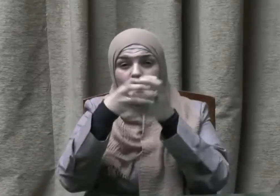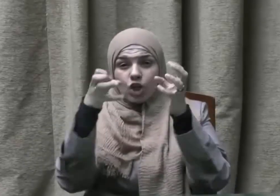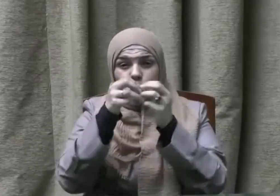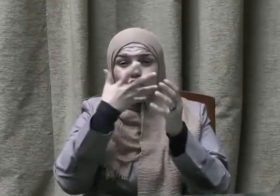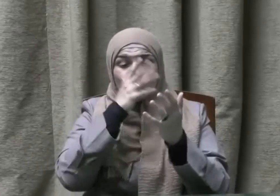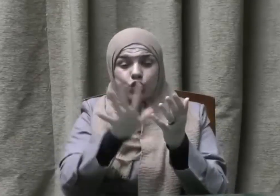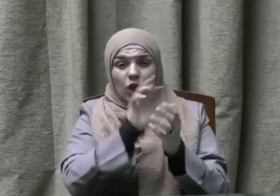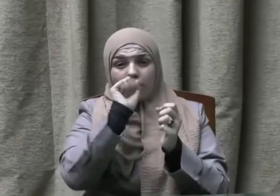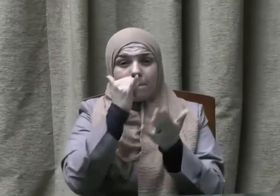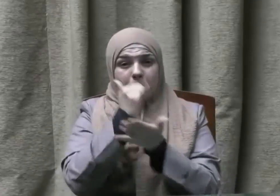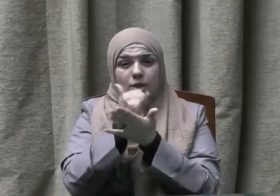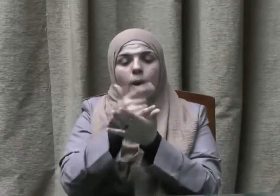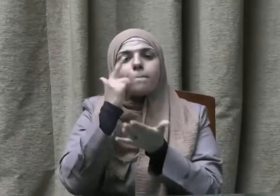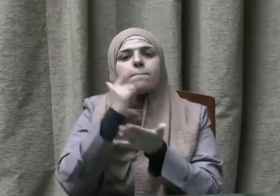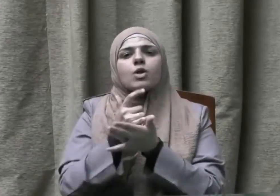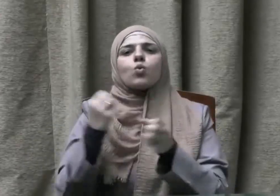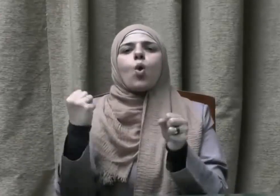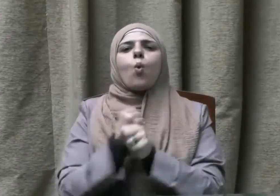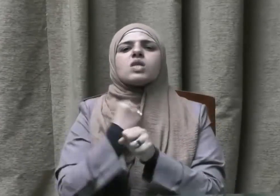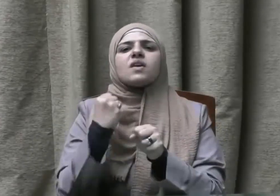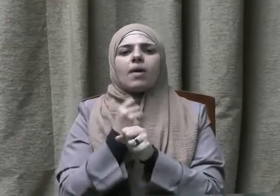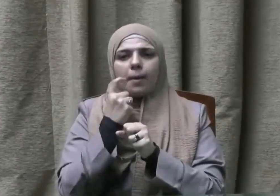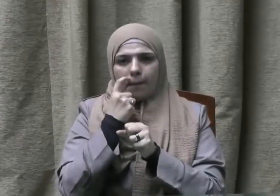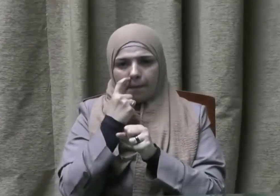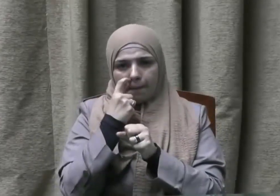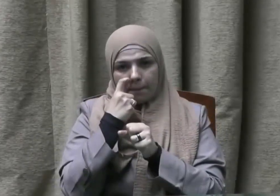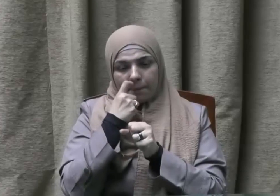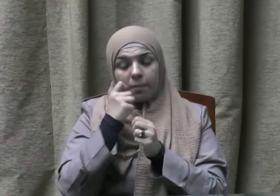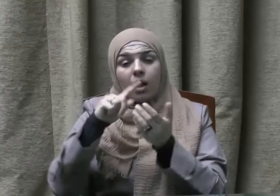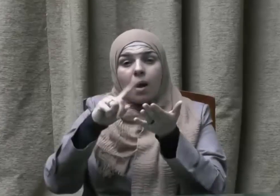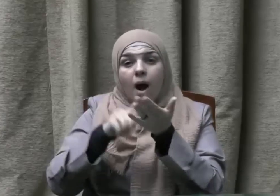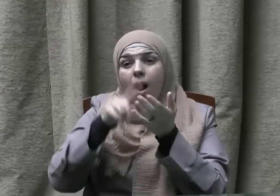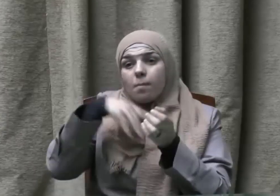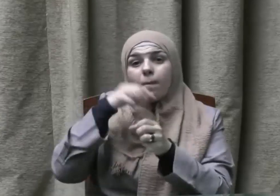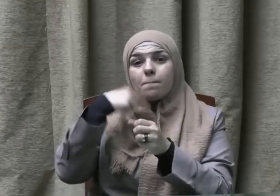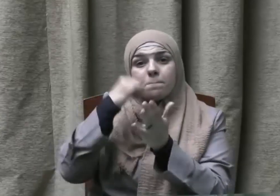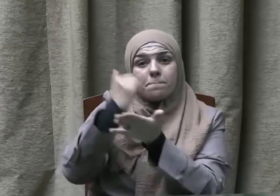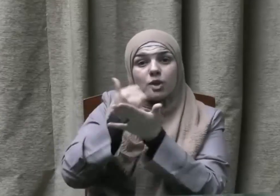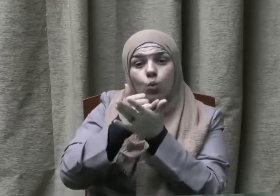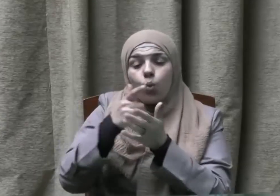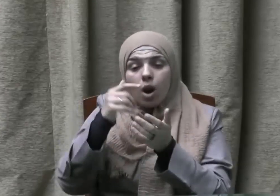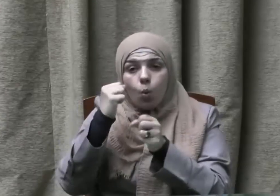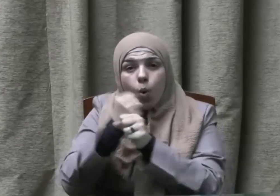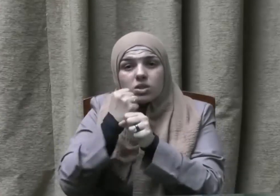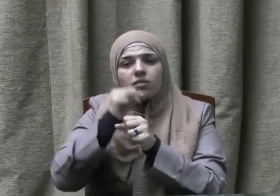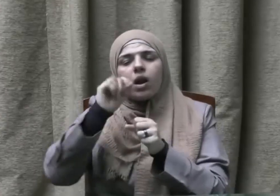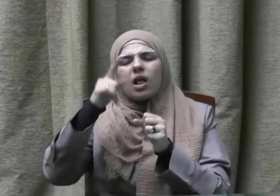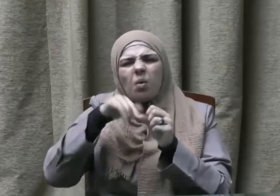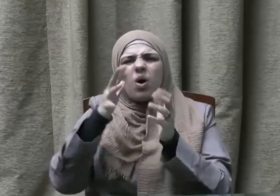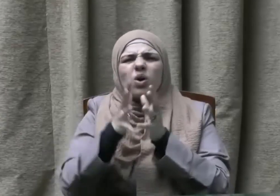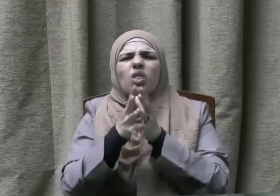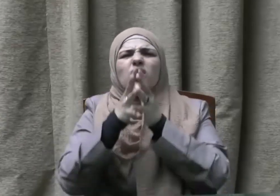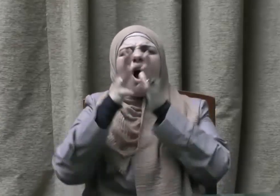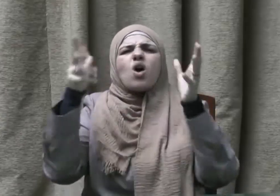يضيع من يعول ومن صور المسؤولية المسؤولية الوظيفية